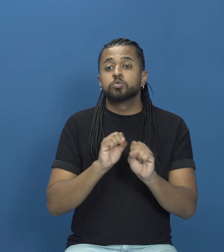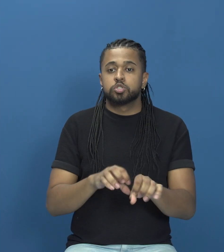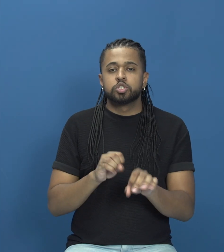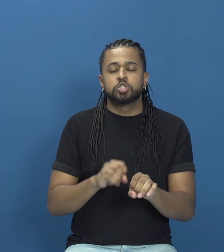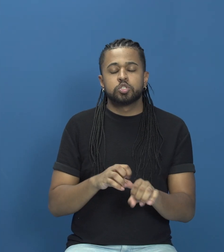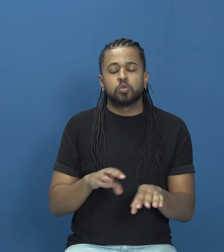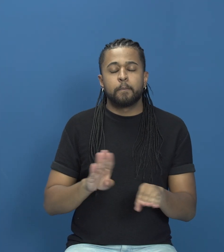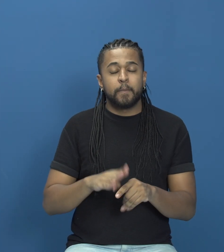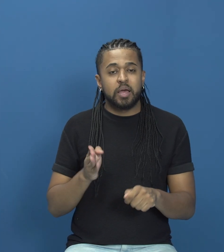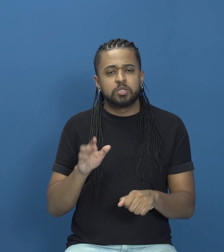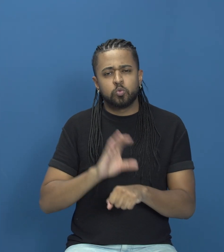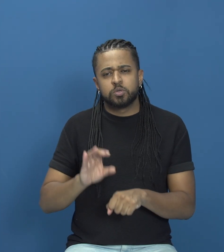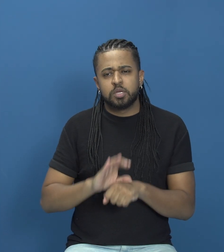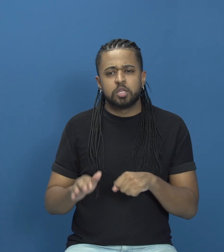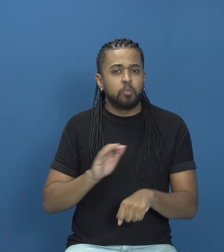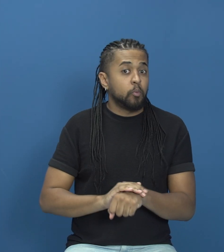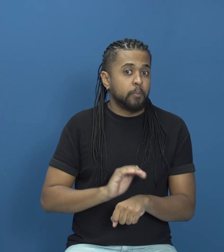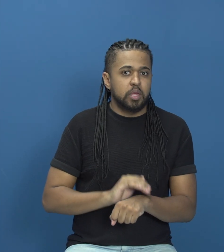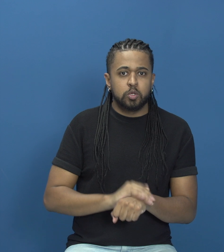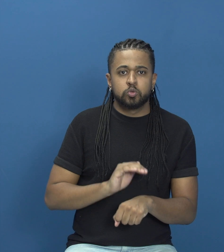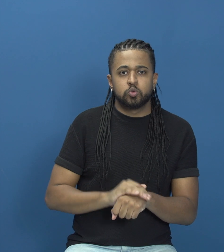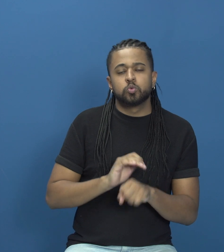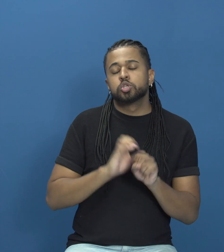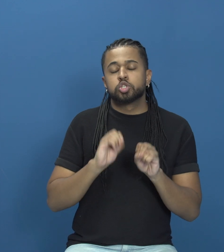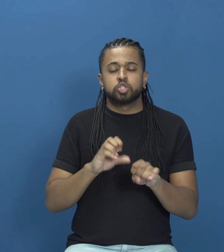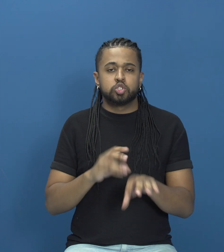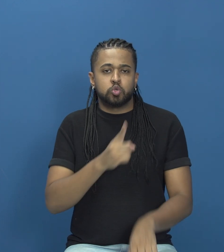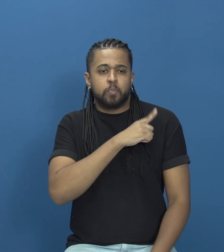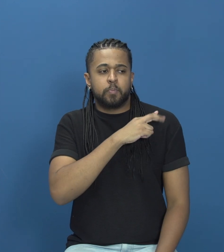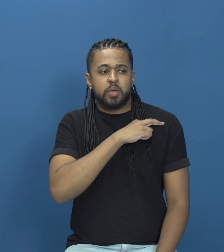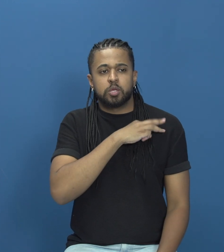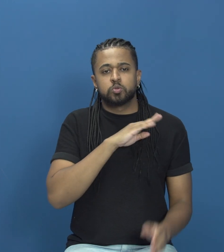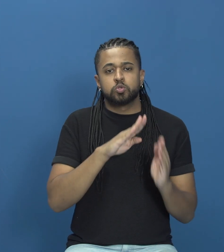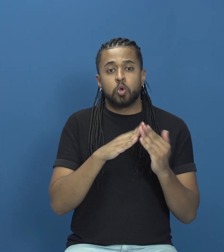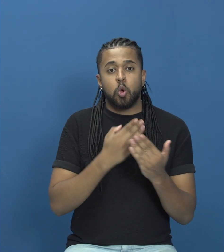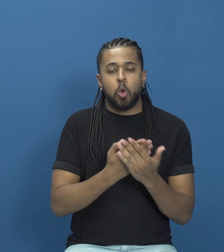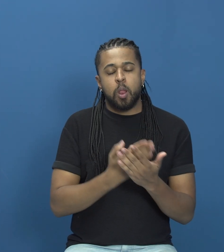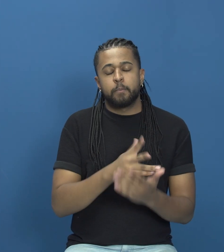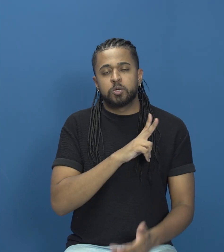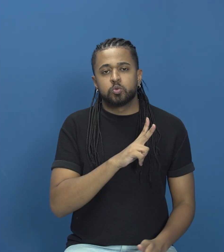ensino, mas cursado em algum momento o ensino médio em escola privada.